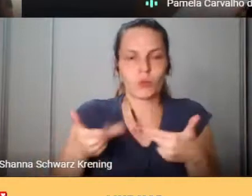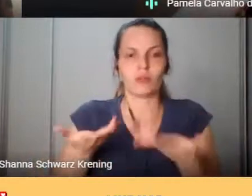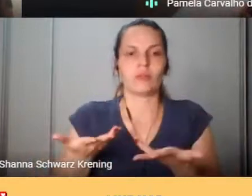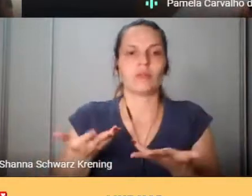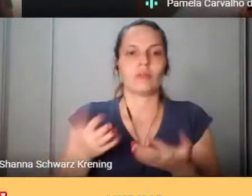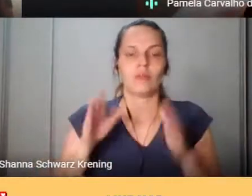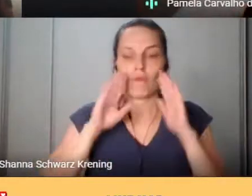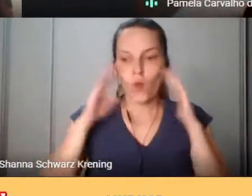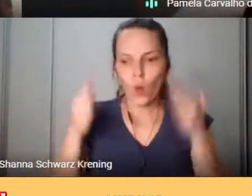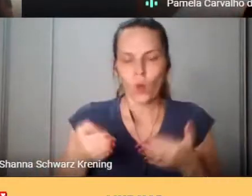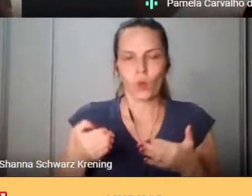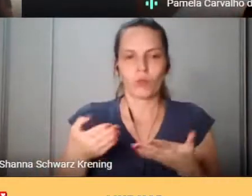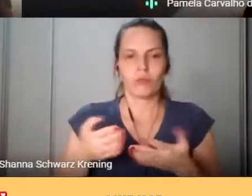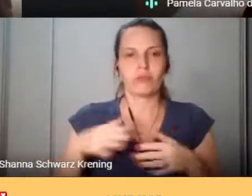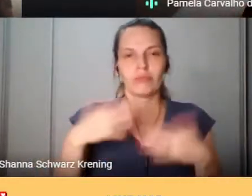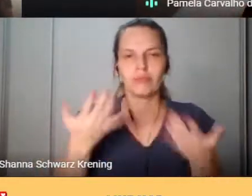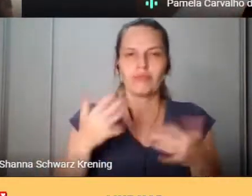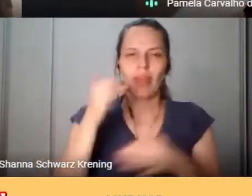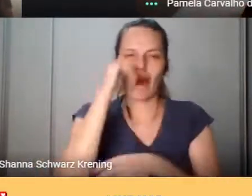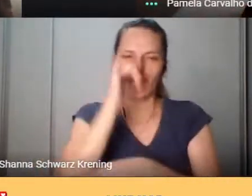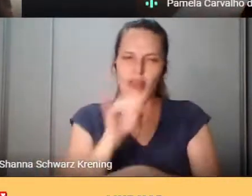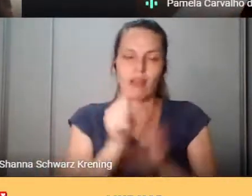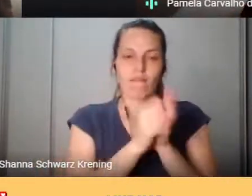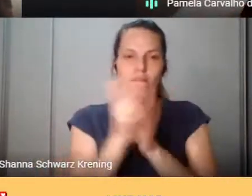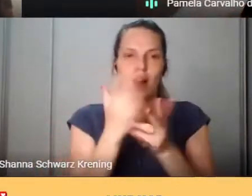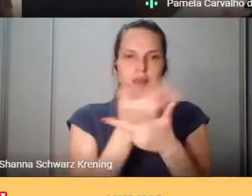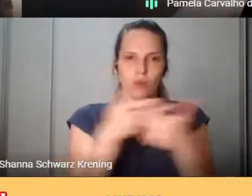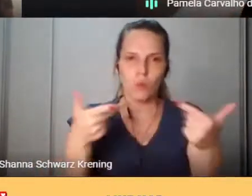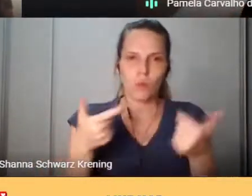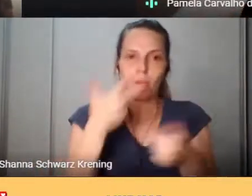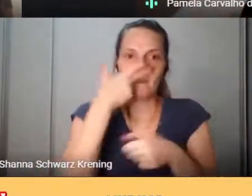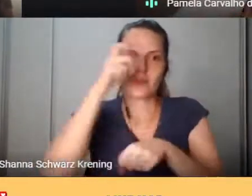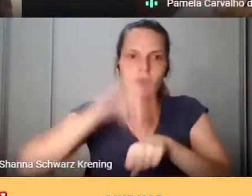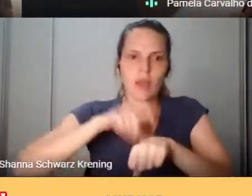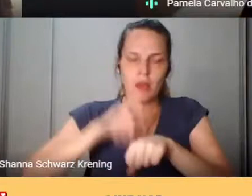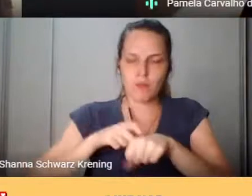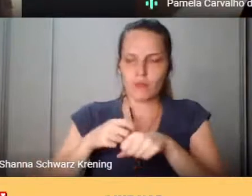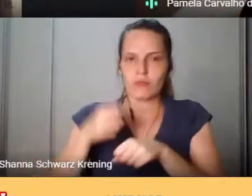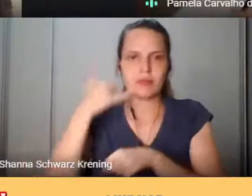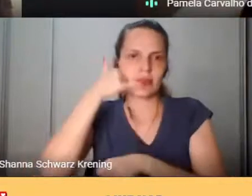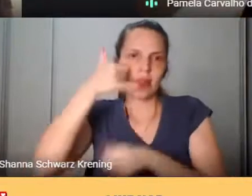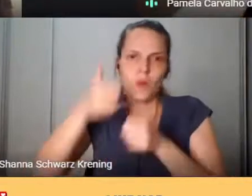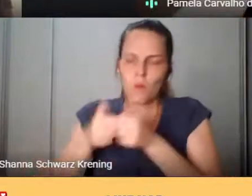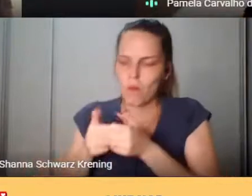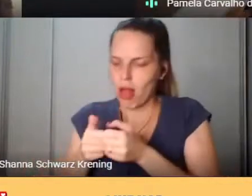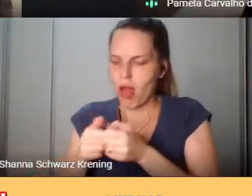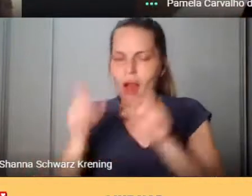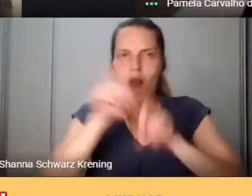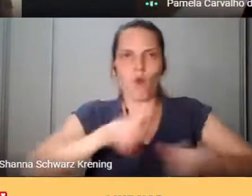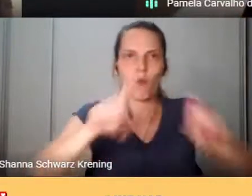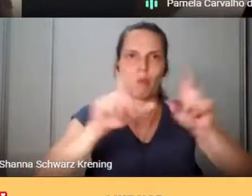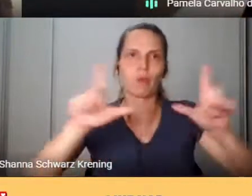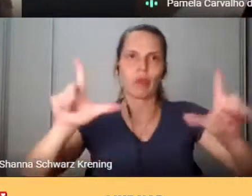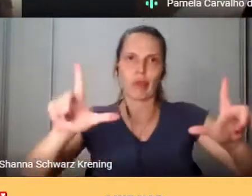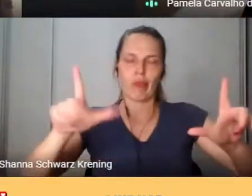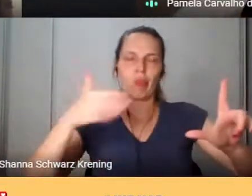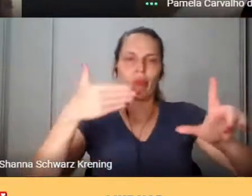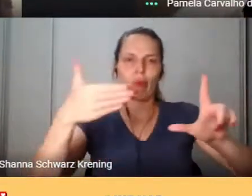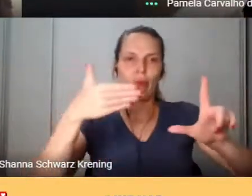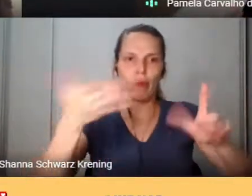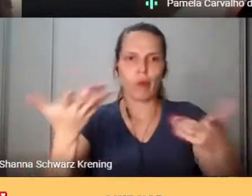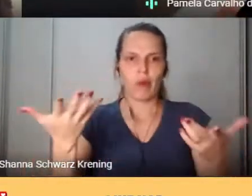aquela coisa de fazer várias coisas ao mesmo tempo, né? É celular, a tela do computador, muito,